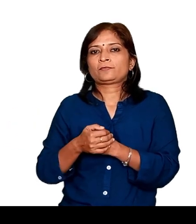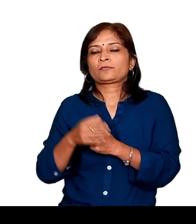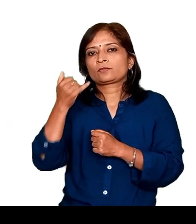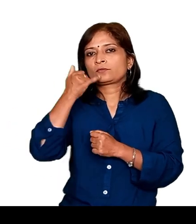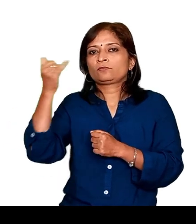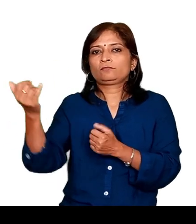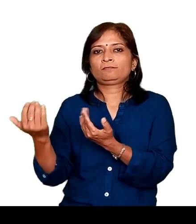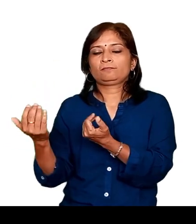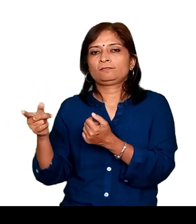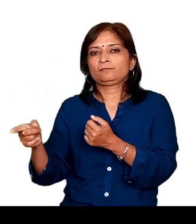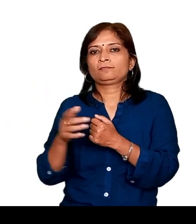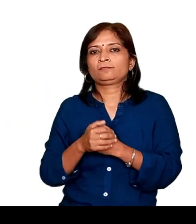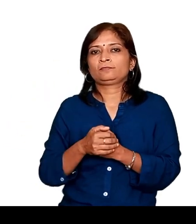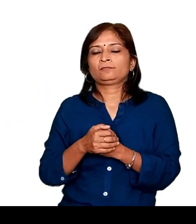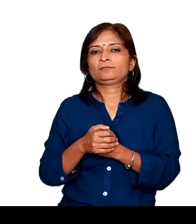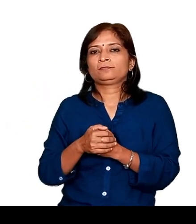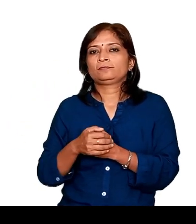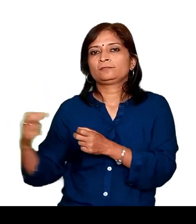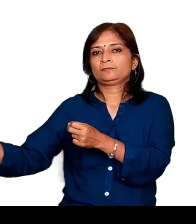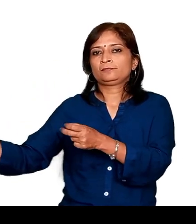1800-22-2014 इसके साथ